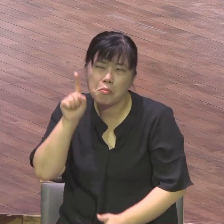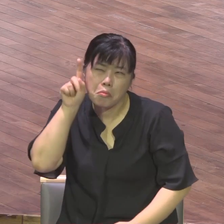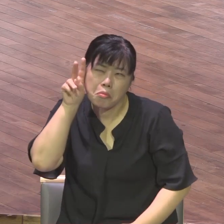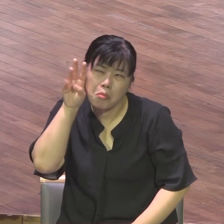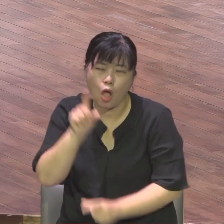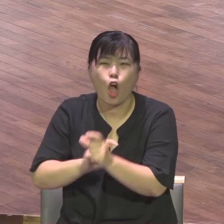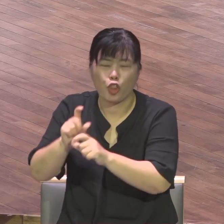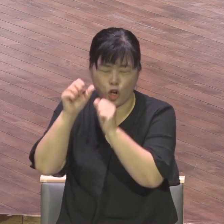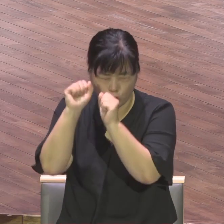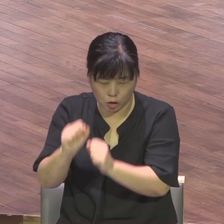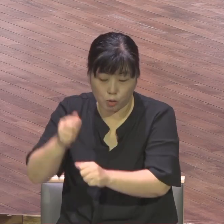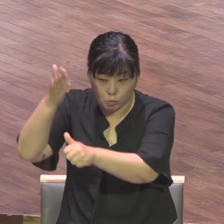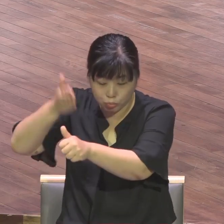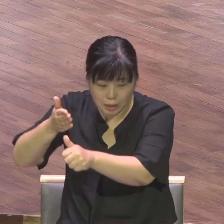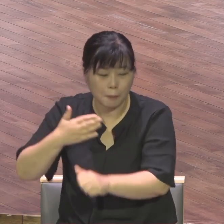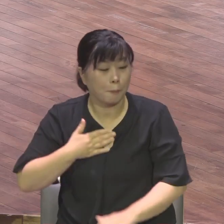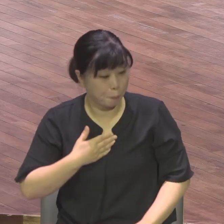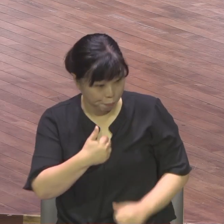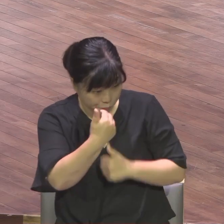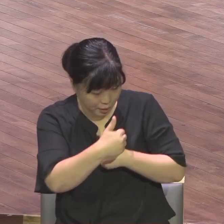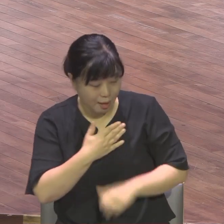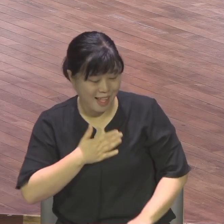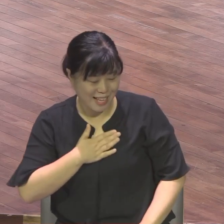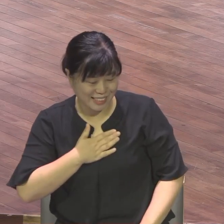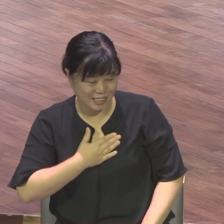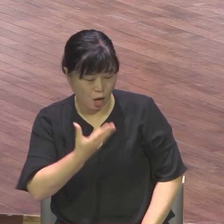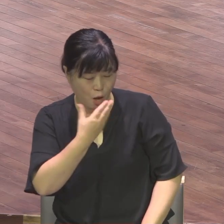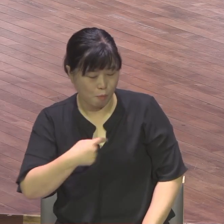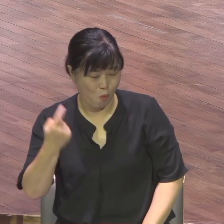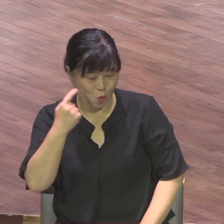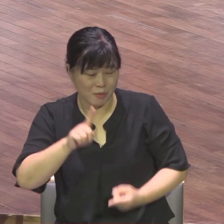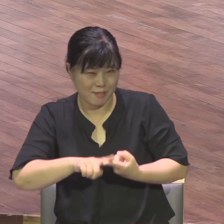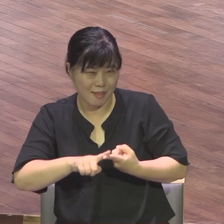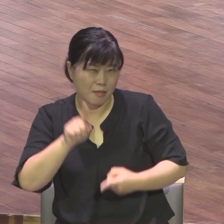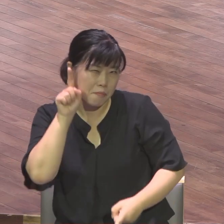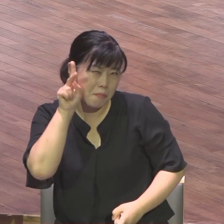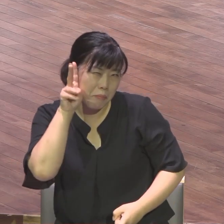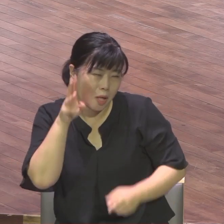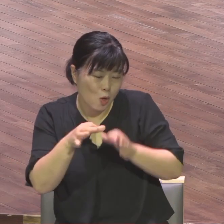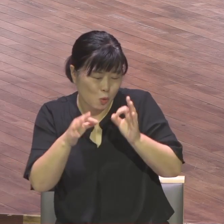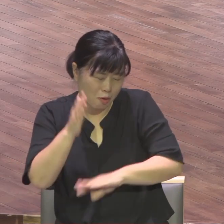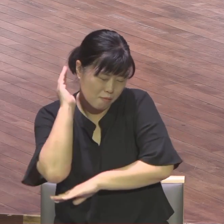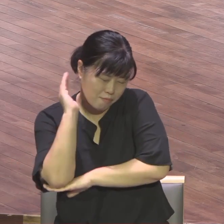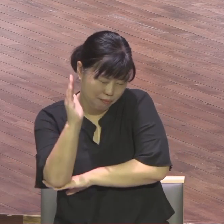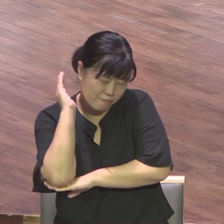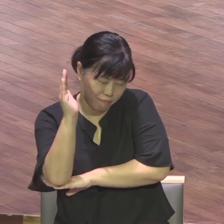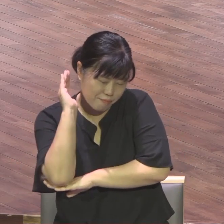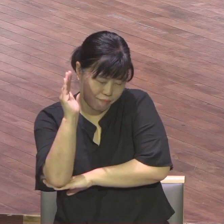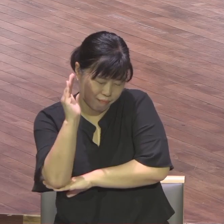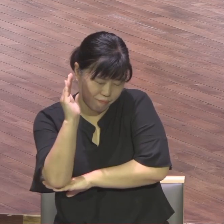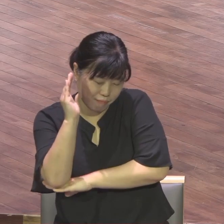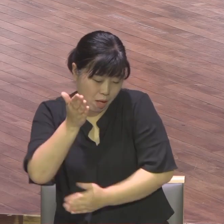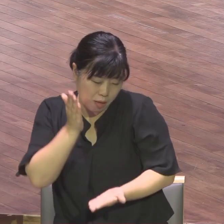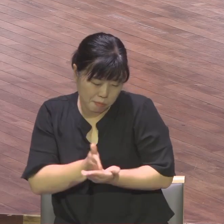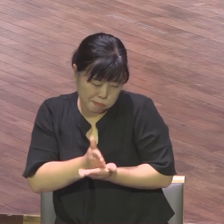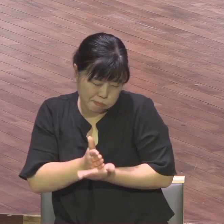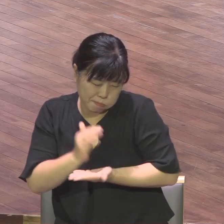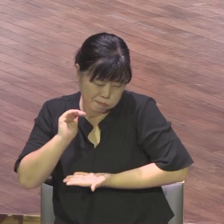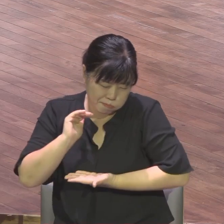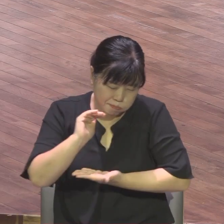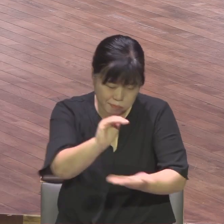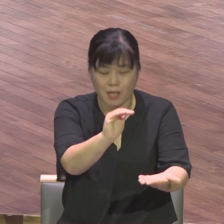했겠어요? 확실하게 답을 준 것입니다. 우리가 로마서 16장 인물들을 보면요, 거기에 더 로마